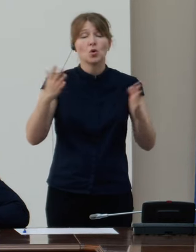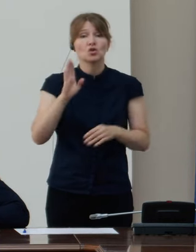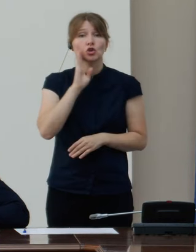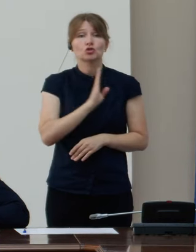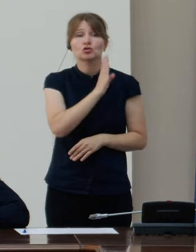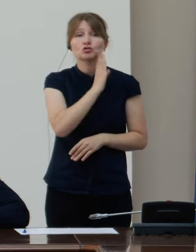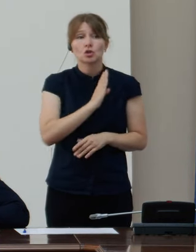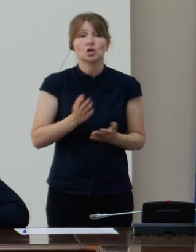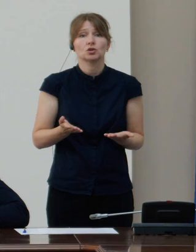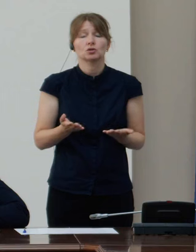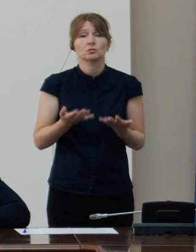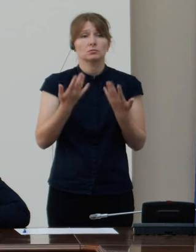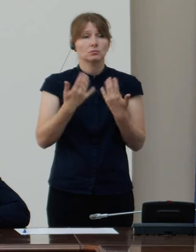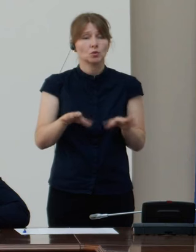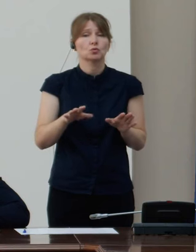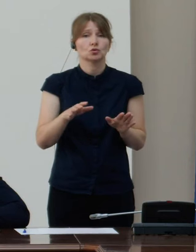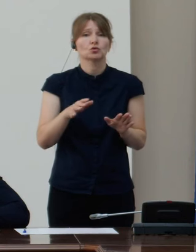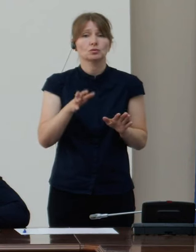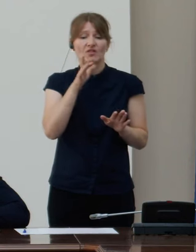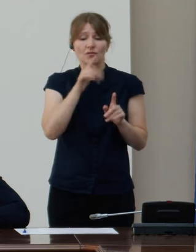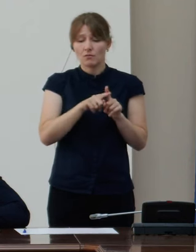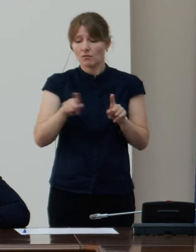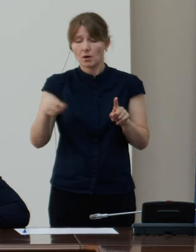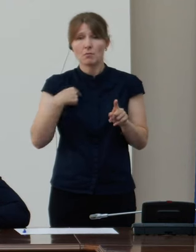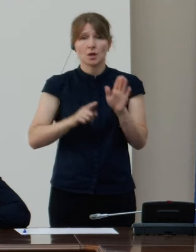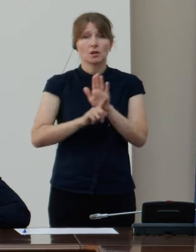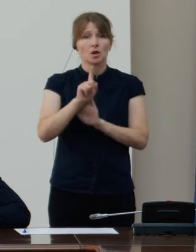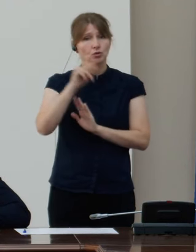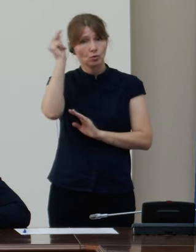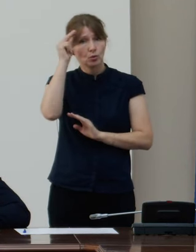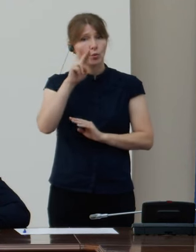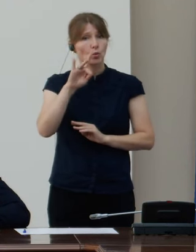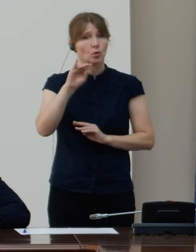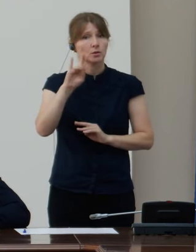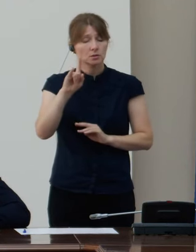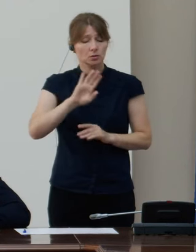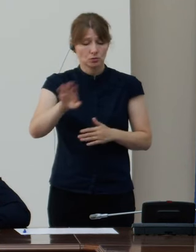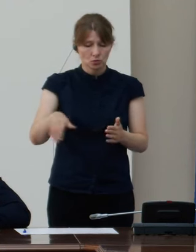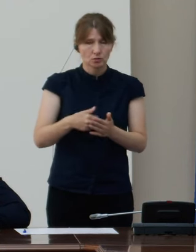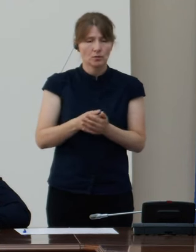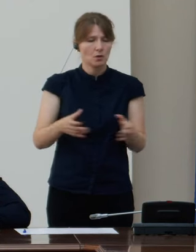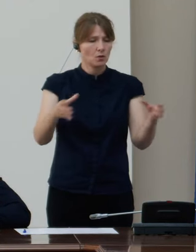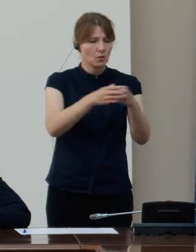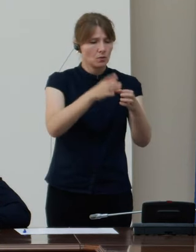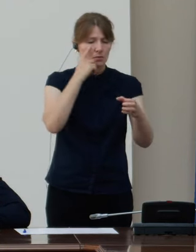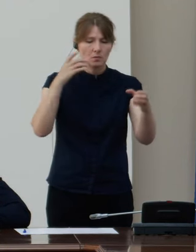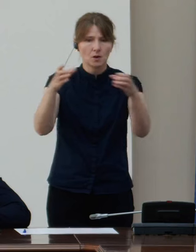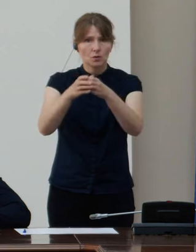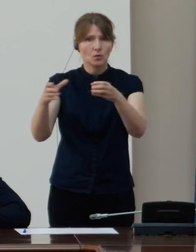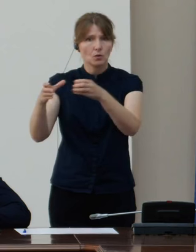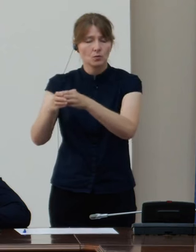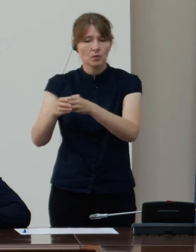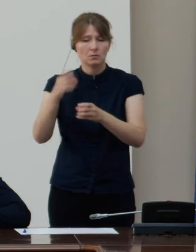Asta am văzut din mai, din aprilie, de când am început cursurile și până astăzi. La fiecare grup, în fiecare